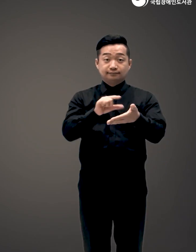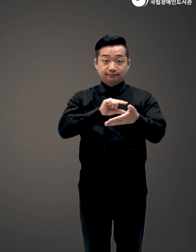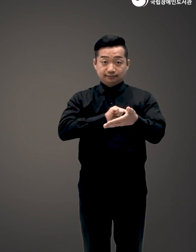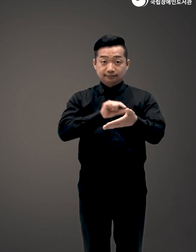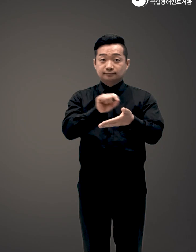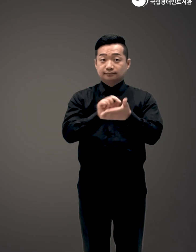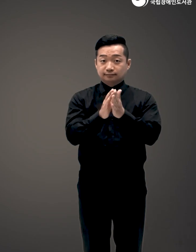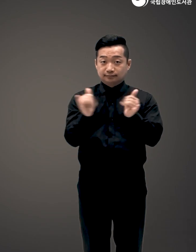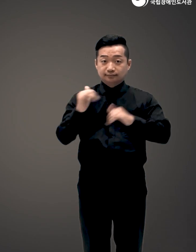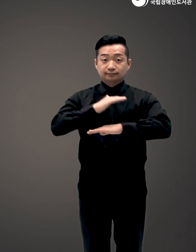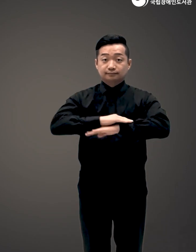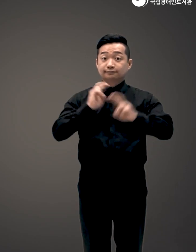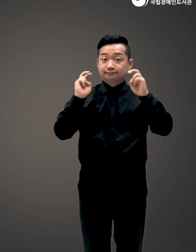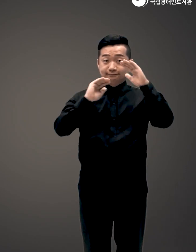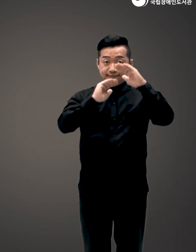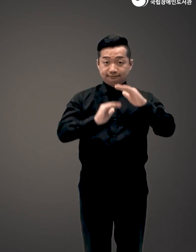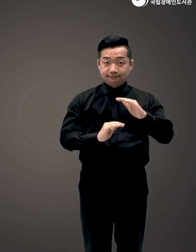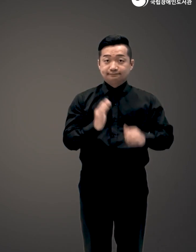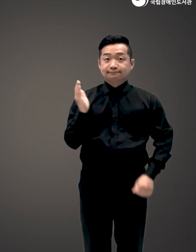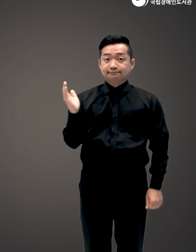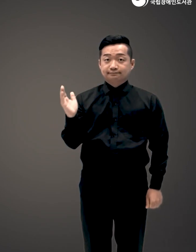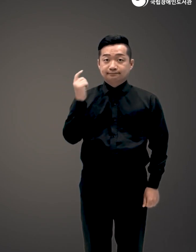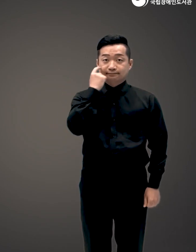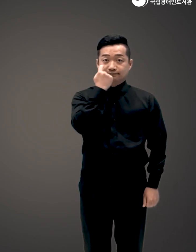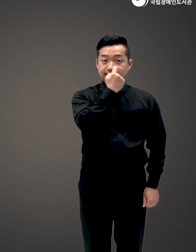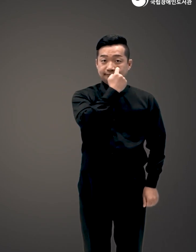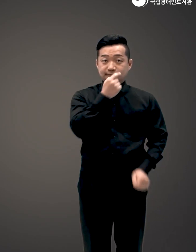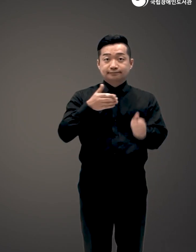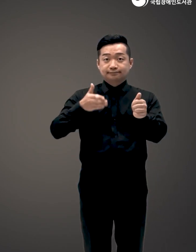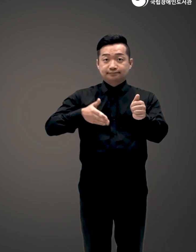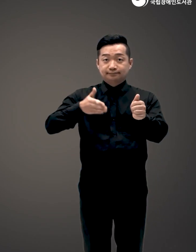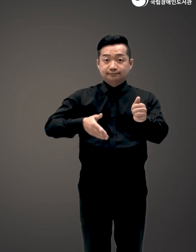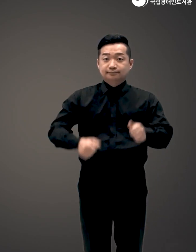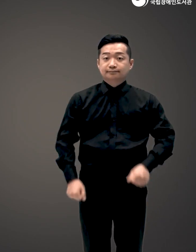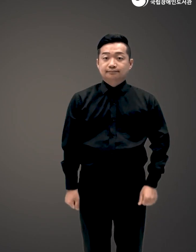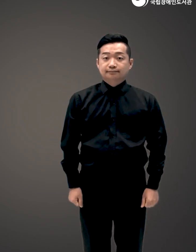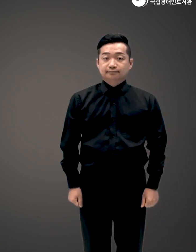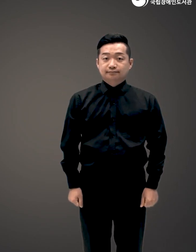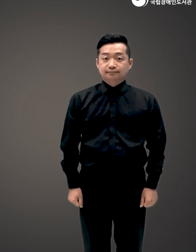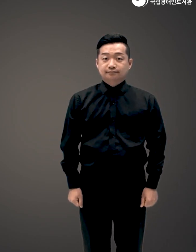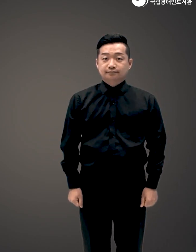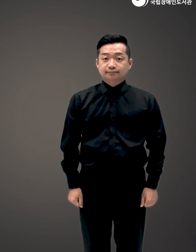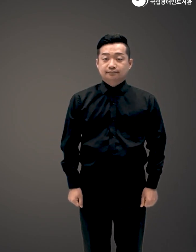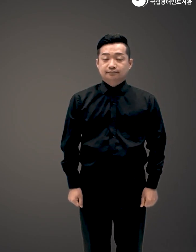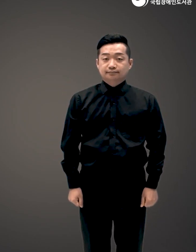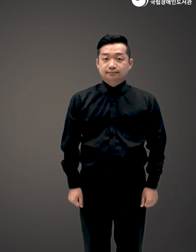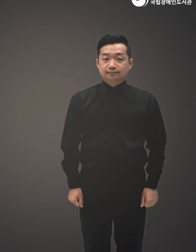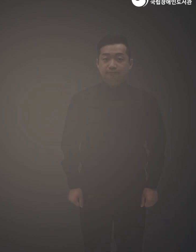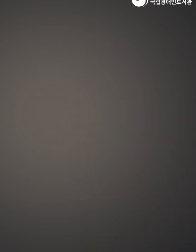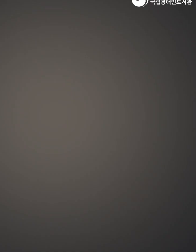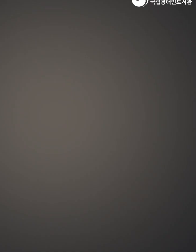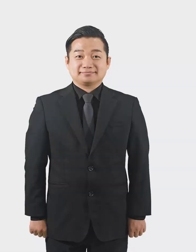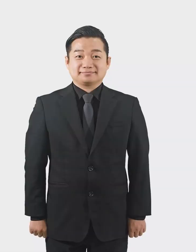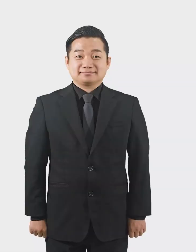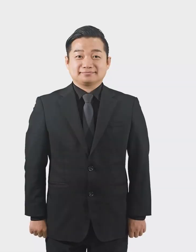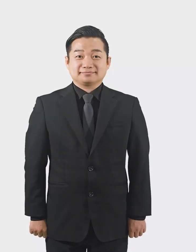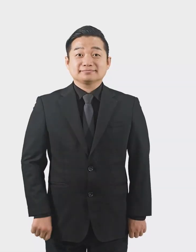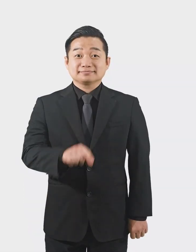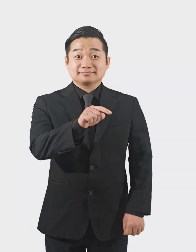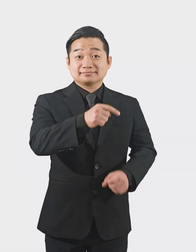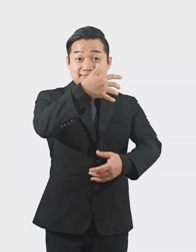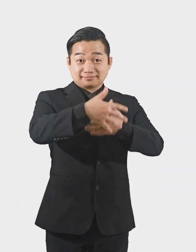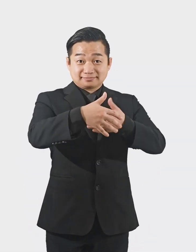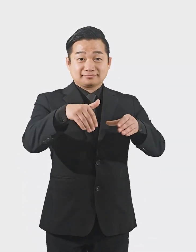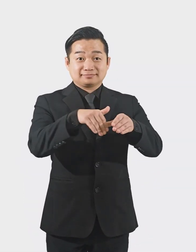도서명 두더지의 소원. 저자 김상근. 출판사 사계절.